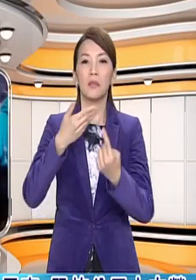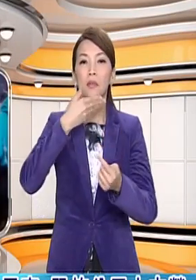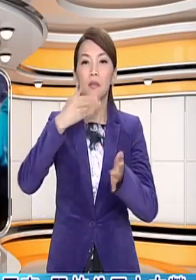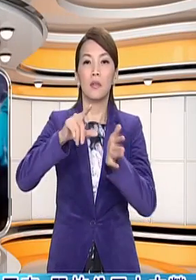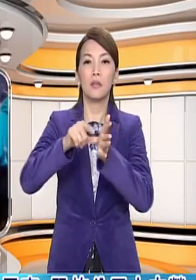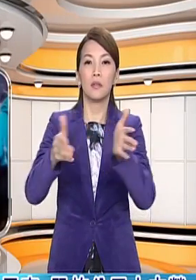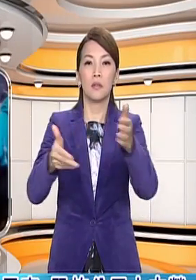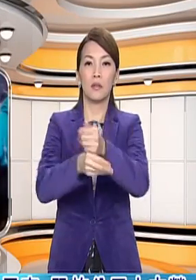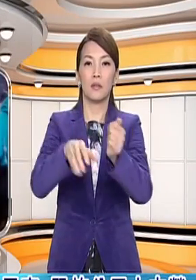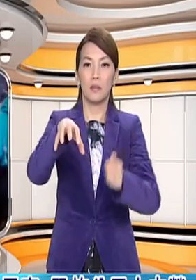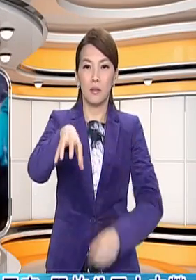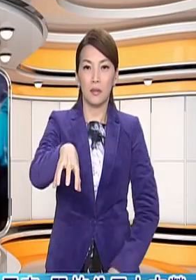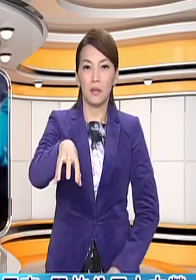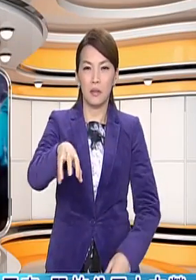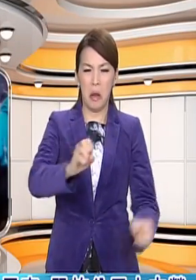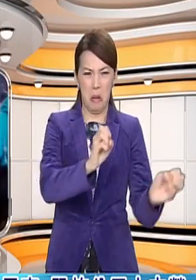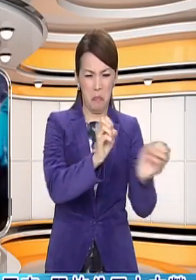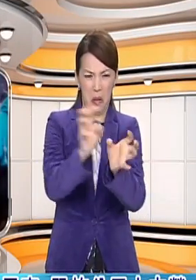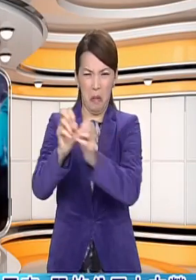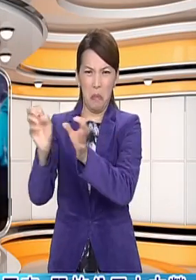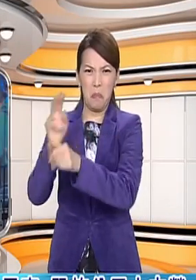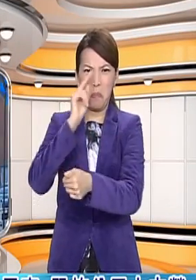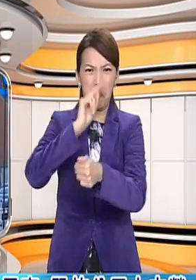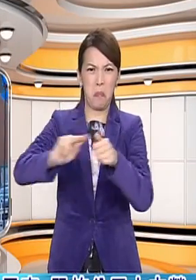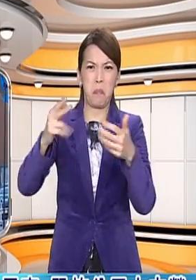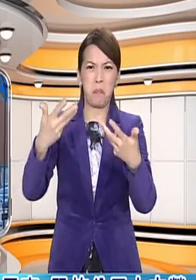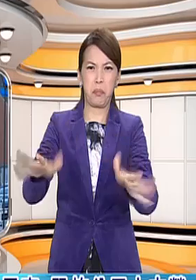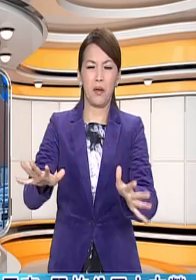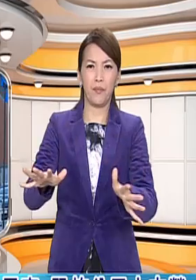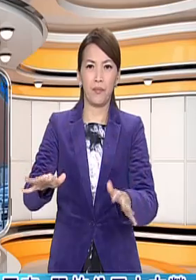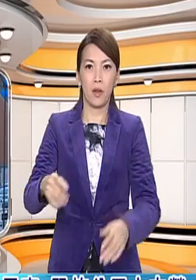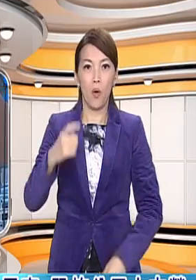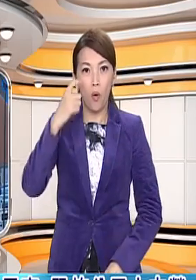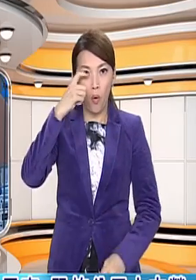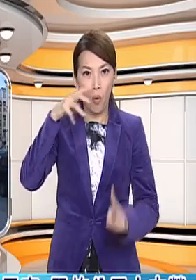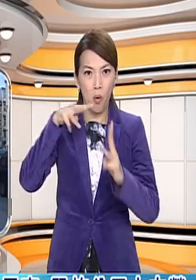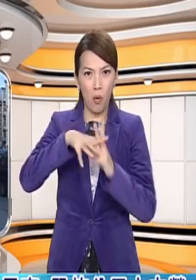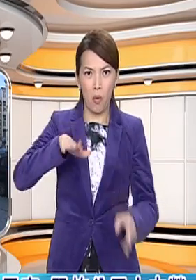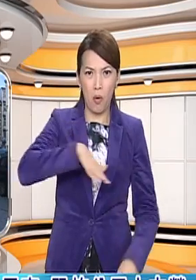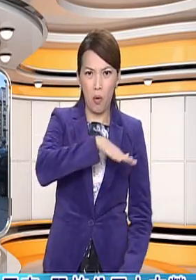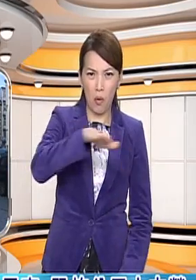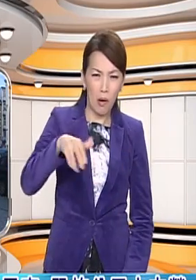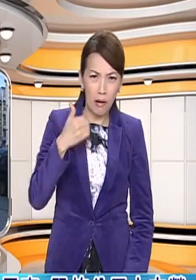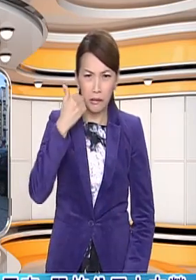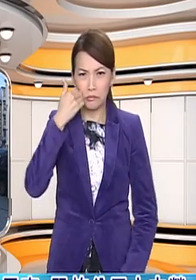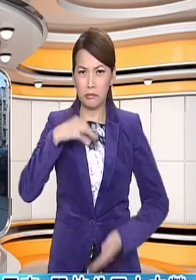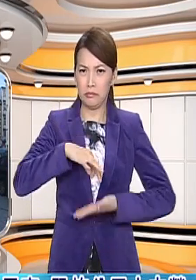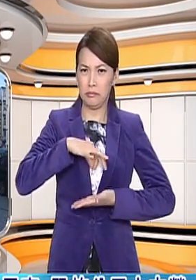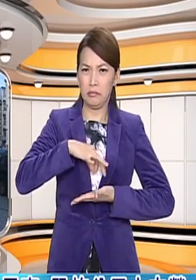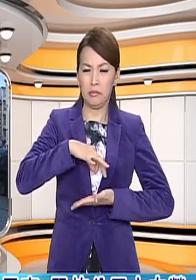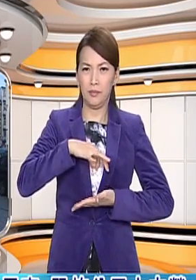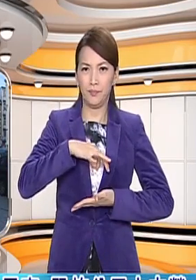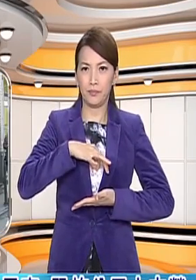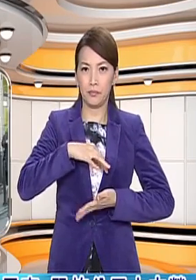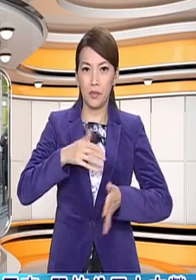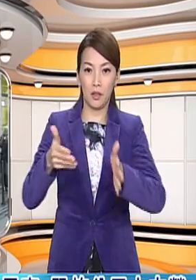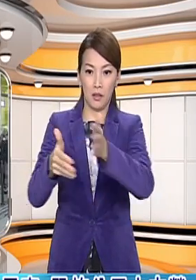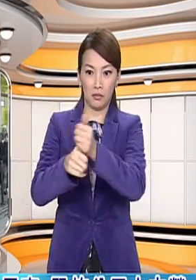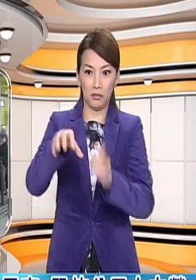比利时首都布鲁塞尔发生恐怖攻击之后，欧洲人心惶惶，而布鲁塞